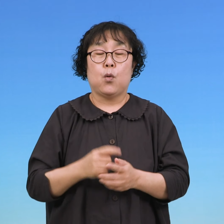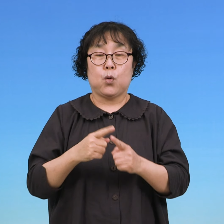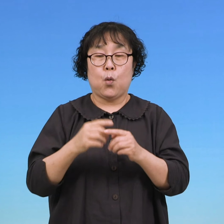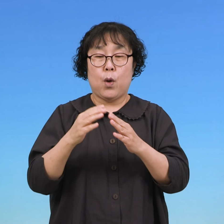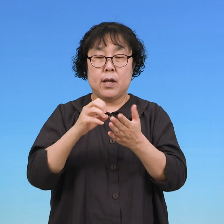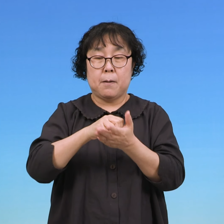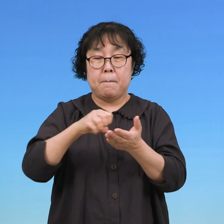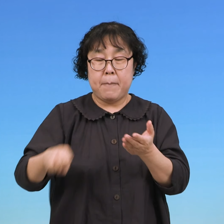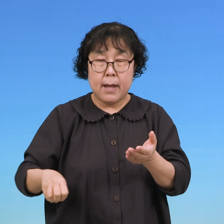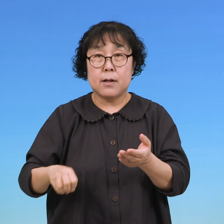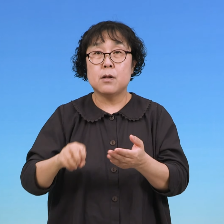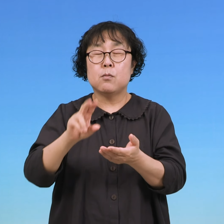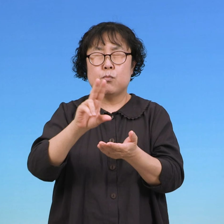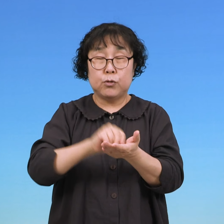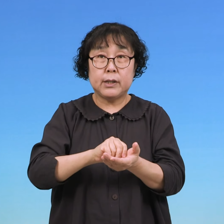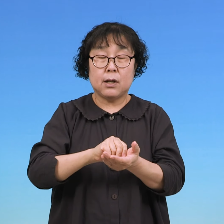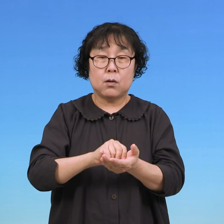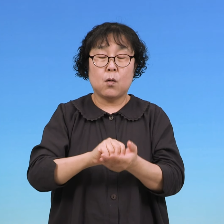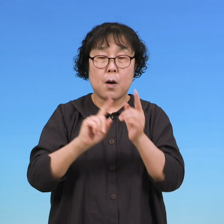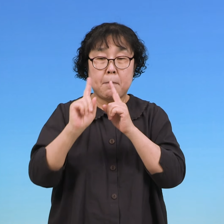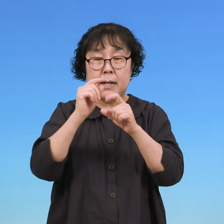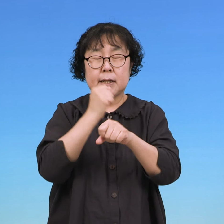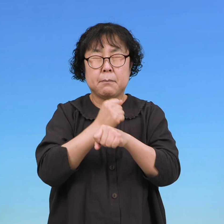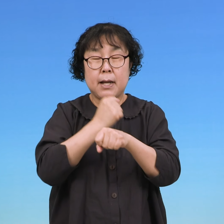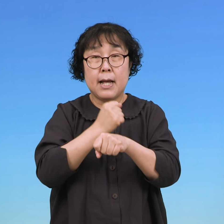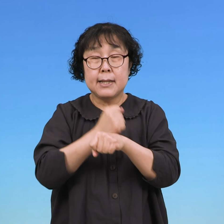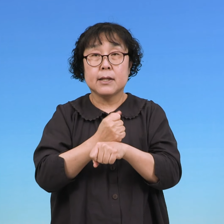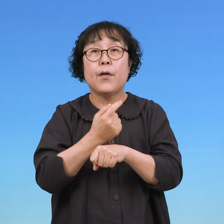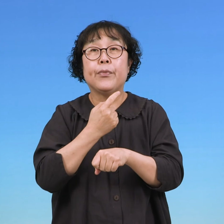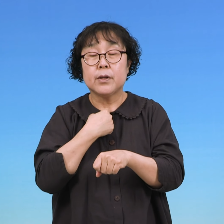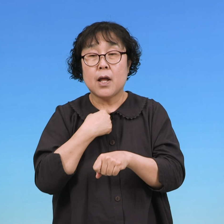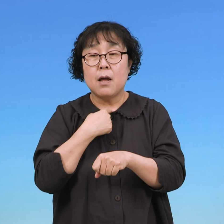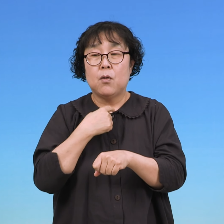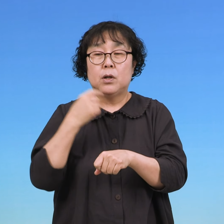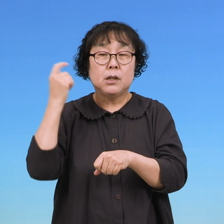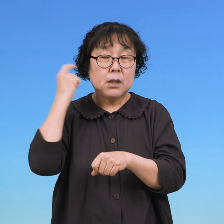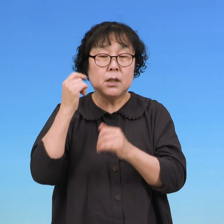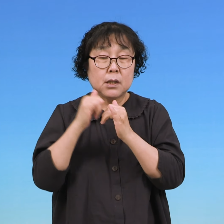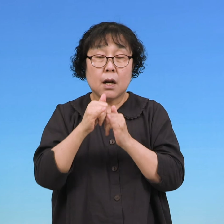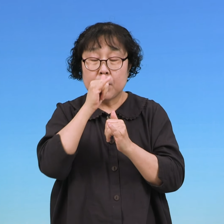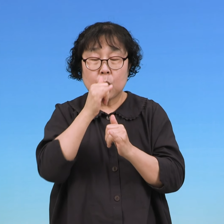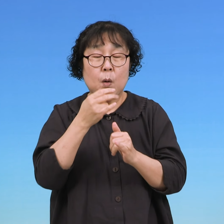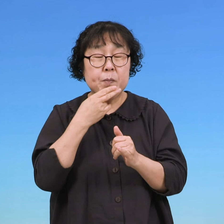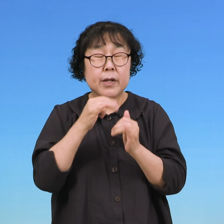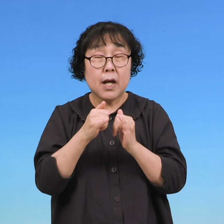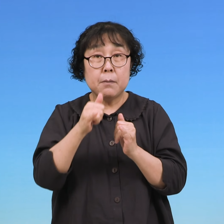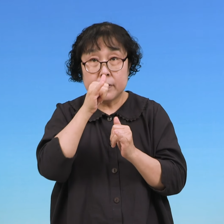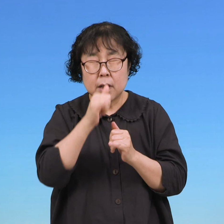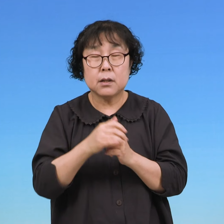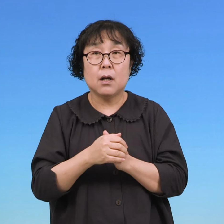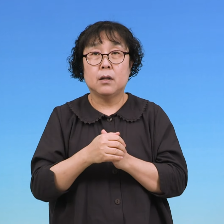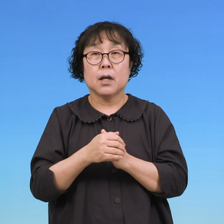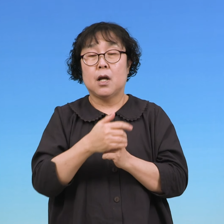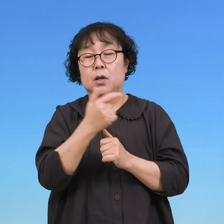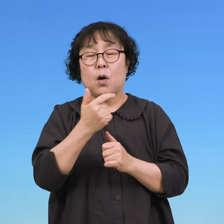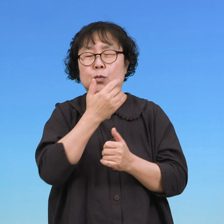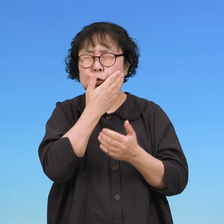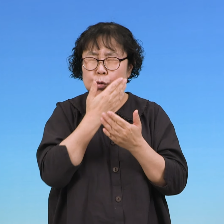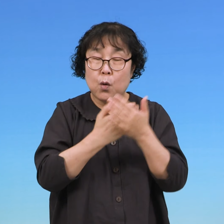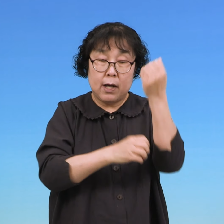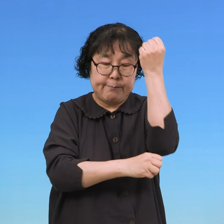문제를 가지고 제가 언급을 해드렸는데요. 어떤 분은 들으셨고 어떤 분은 못 들으셔서 이게